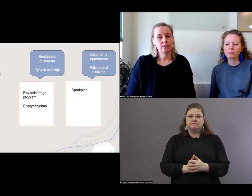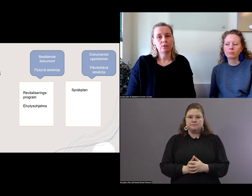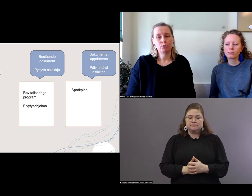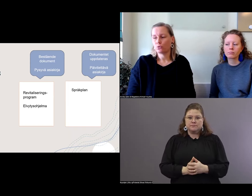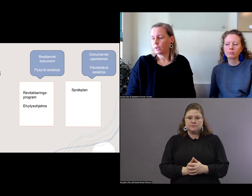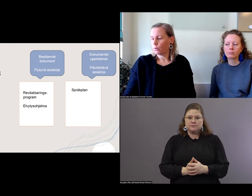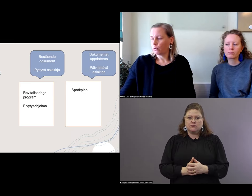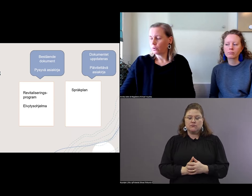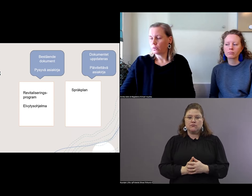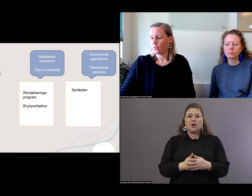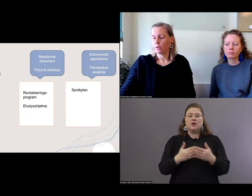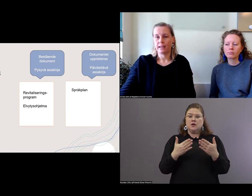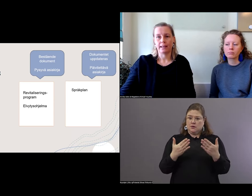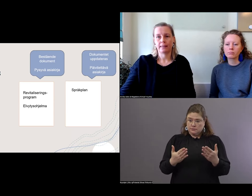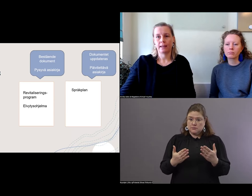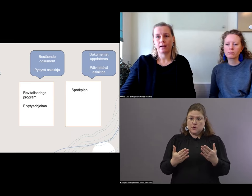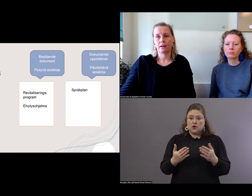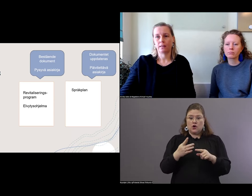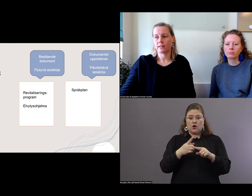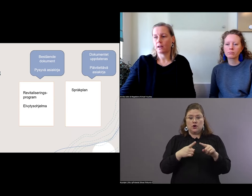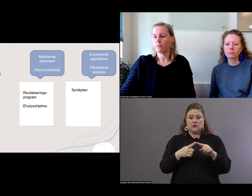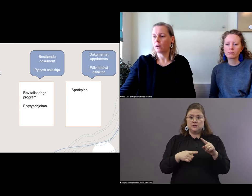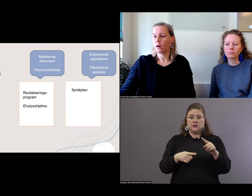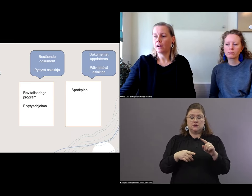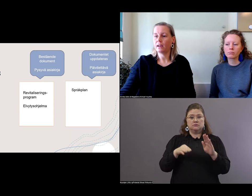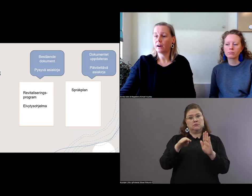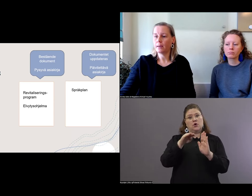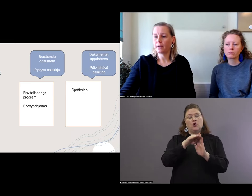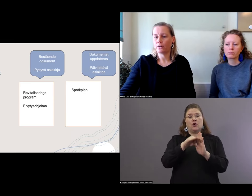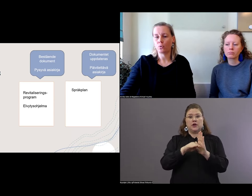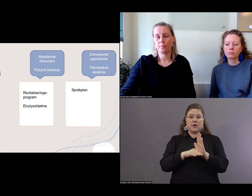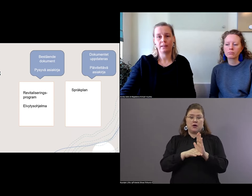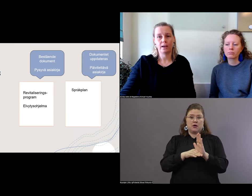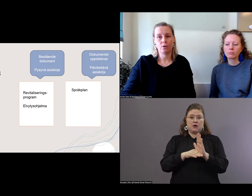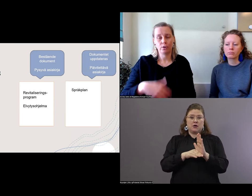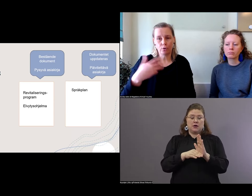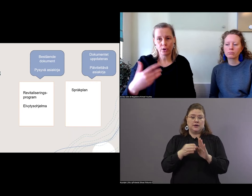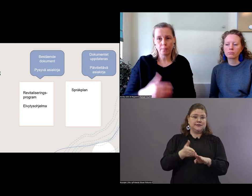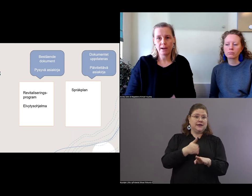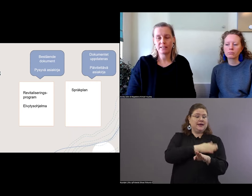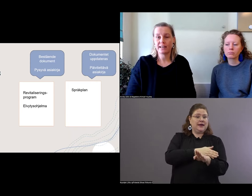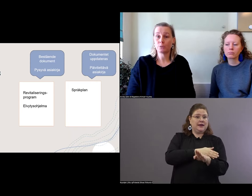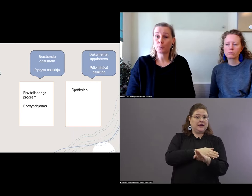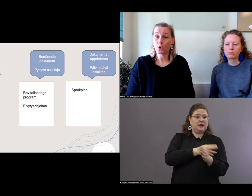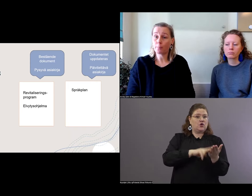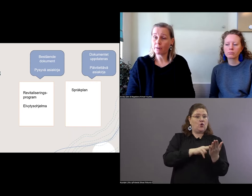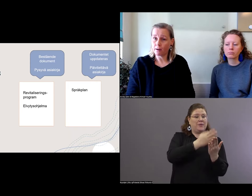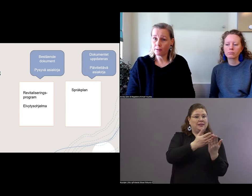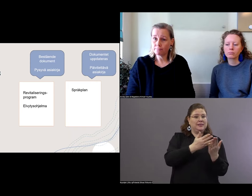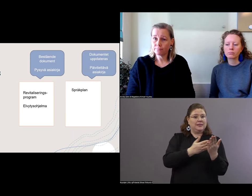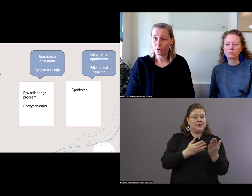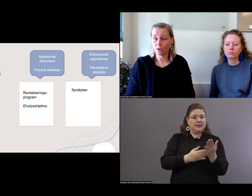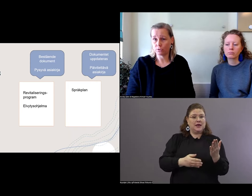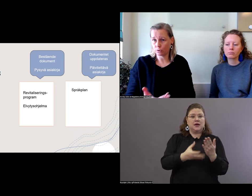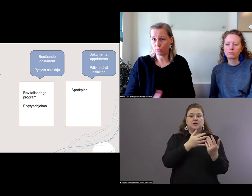Eli tarkoituksena on, että tätä aiempaa dokumenttia, jonka jo mainitsin, eli